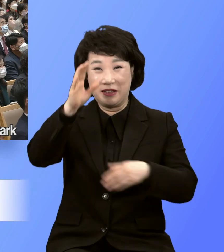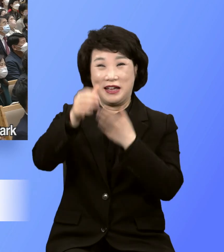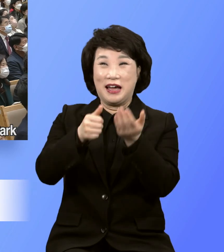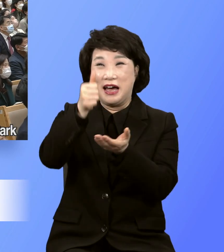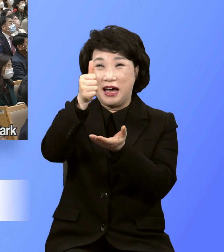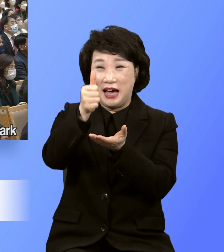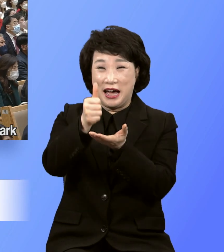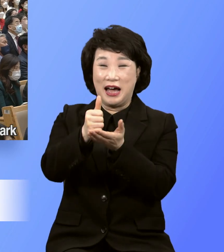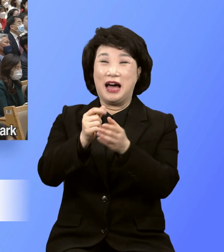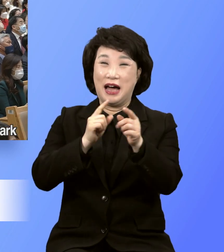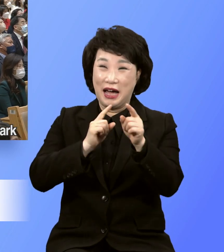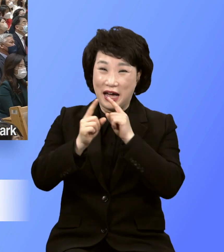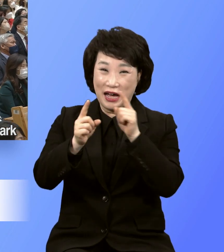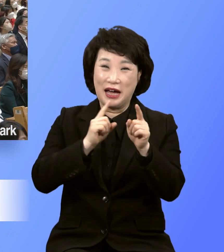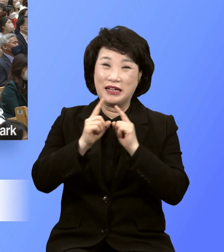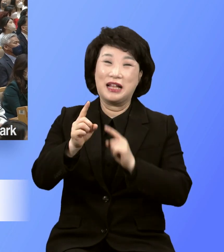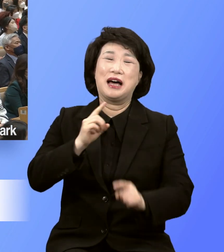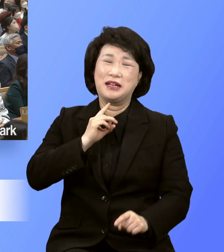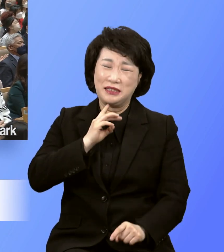반대하여도